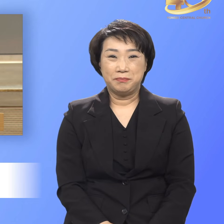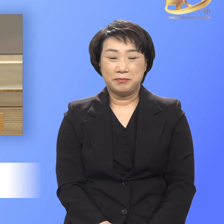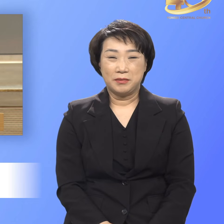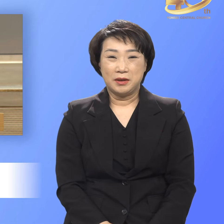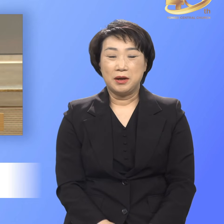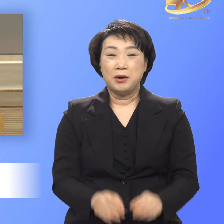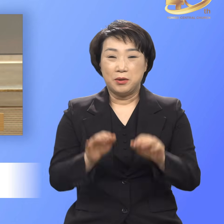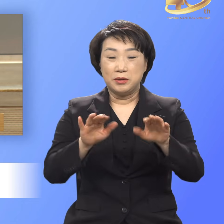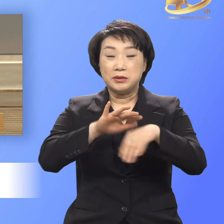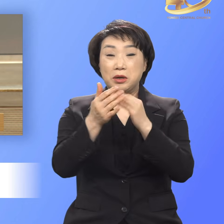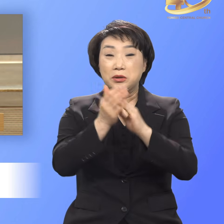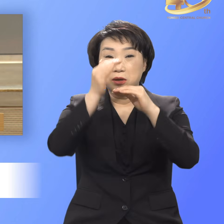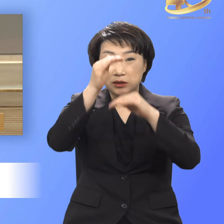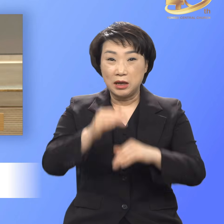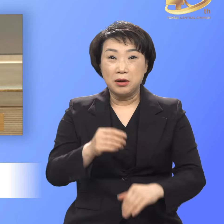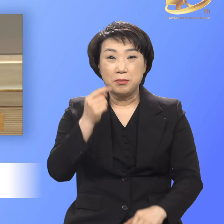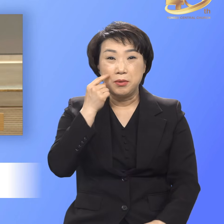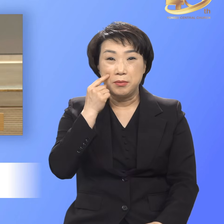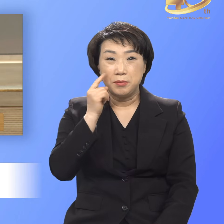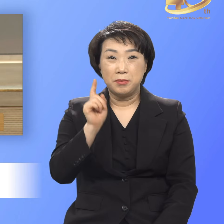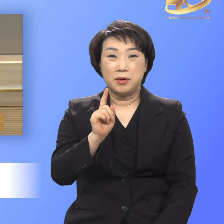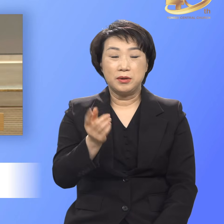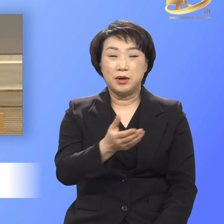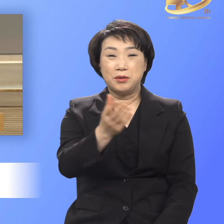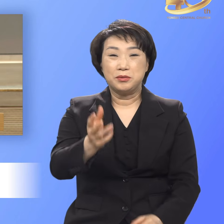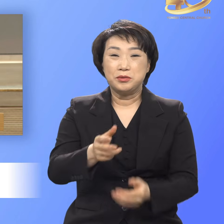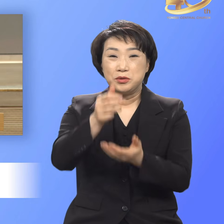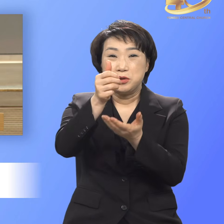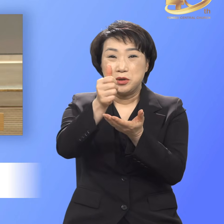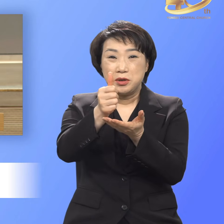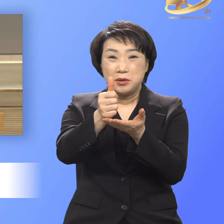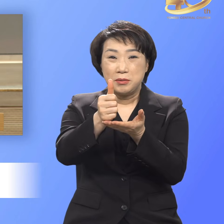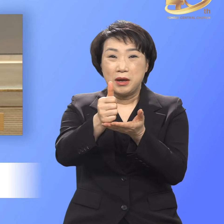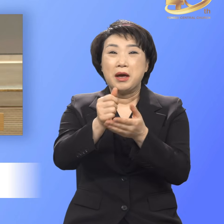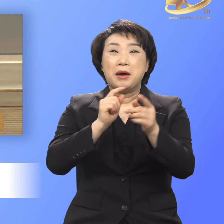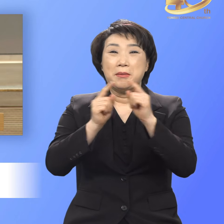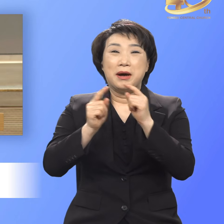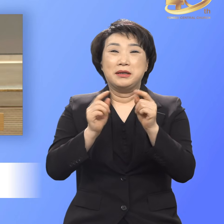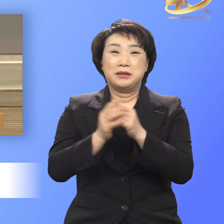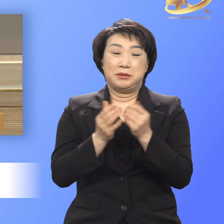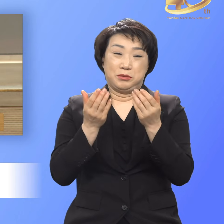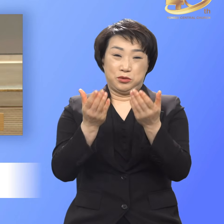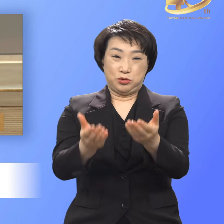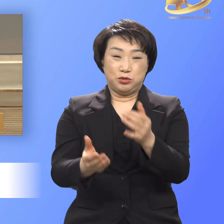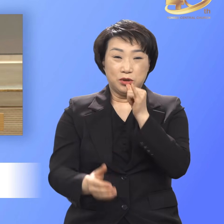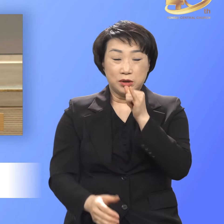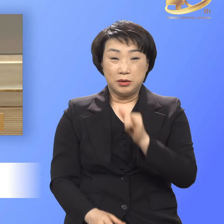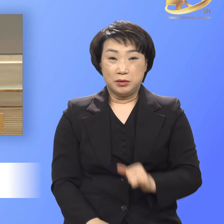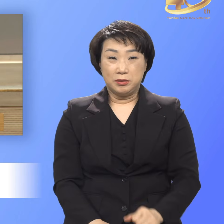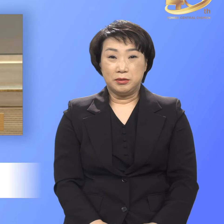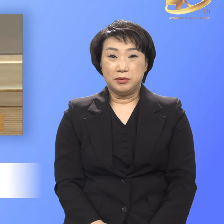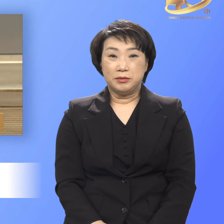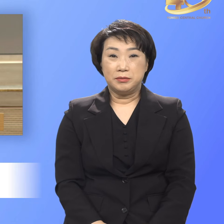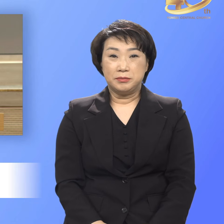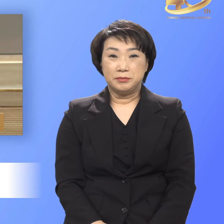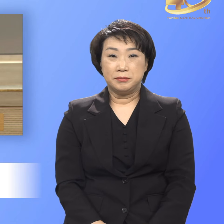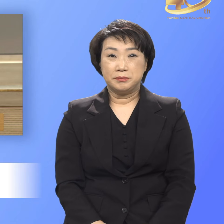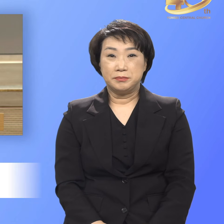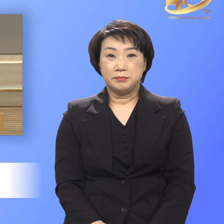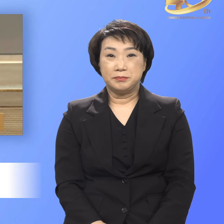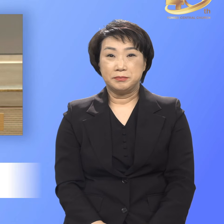이 본문을 보면요. 주님이 엄청난 말씀을 하셨어요. 네.